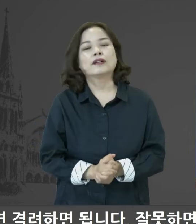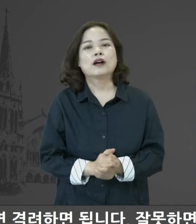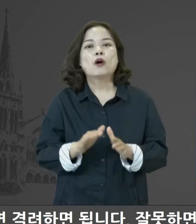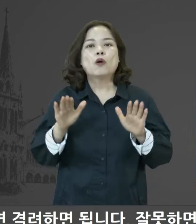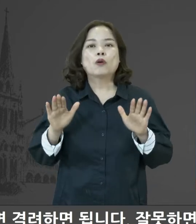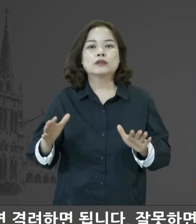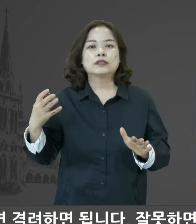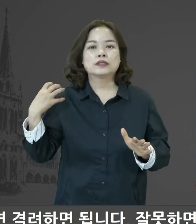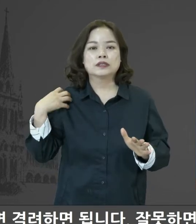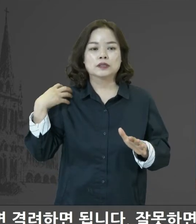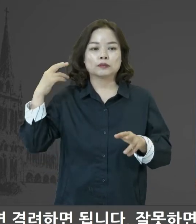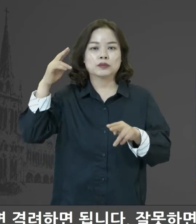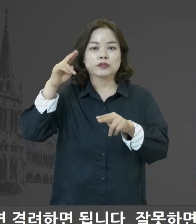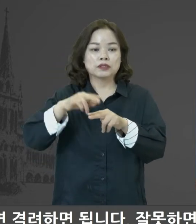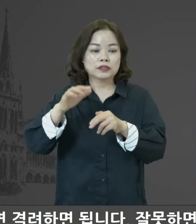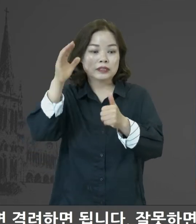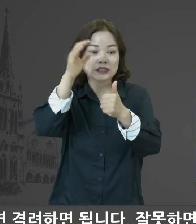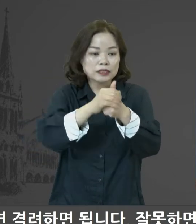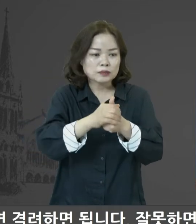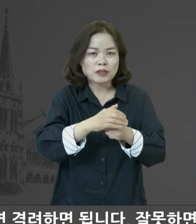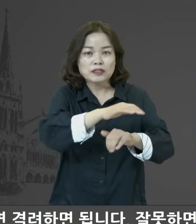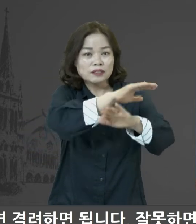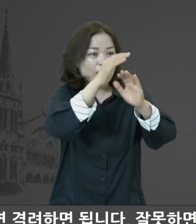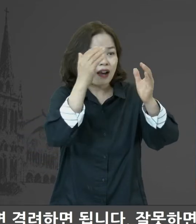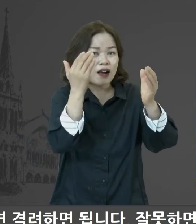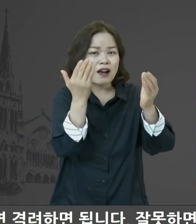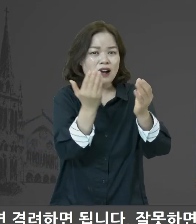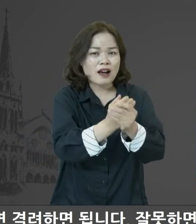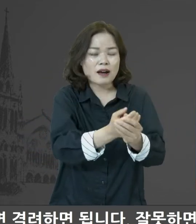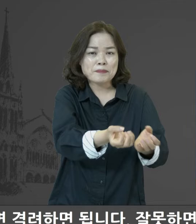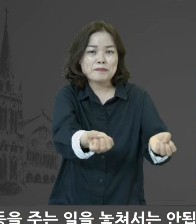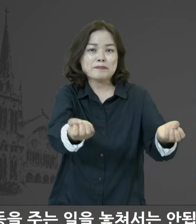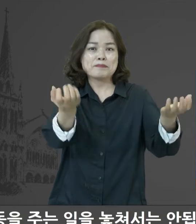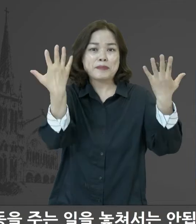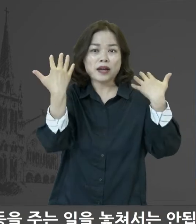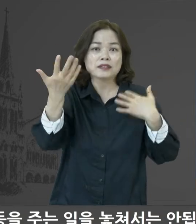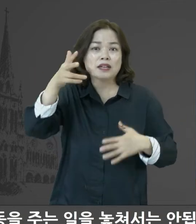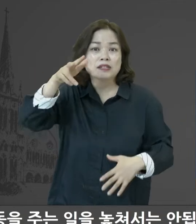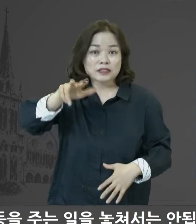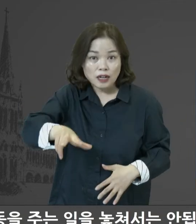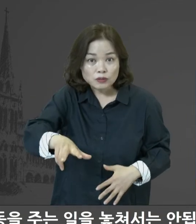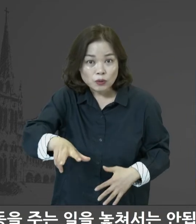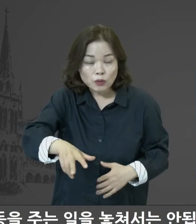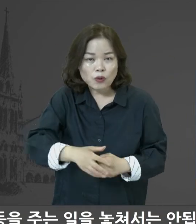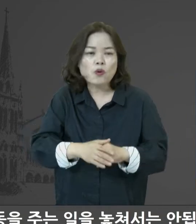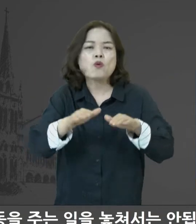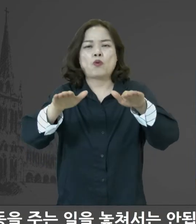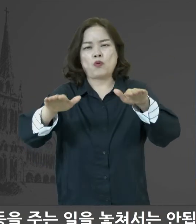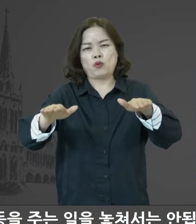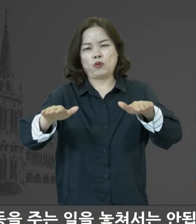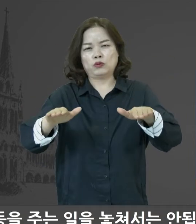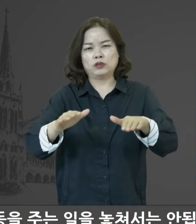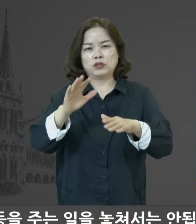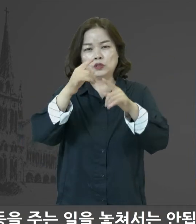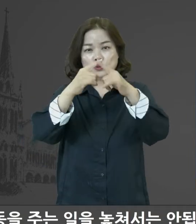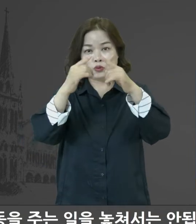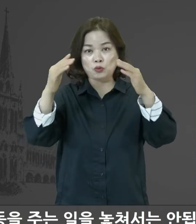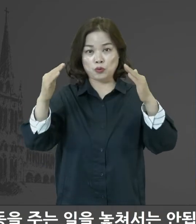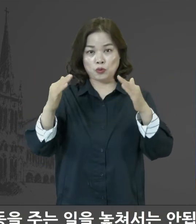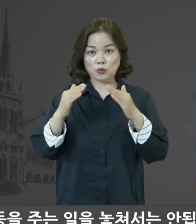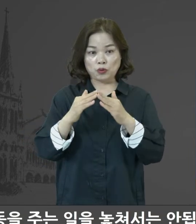오늘 직분자의 자리에 서시는 여러분은 다른 것은 다 놓쳐도 여러분이 오늘 이